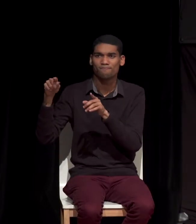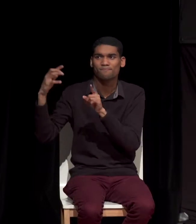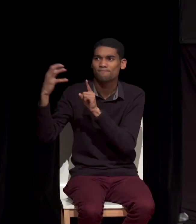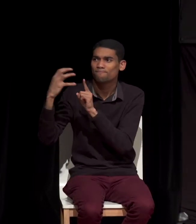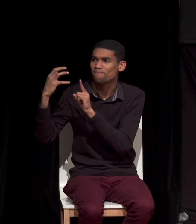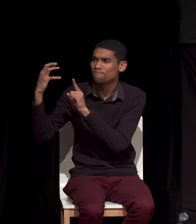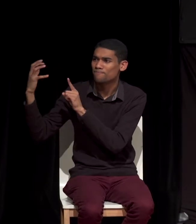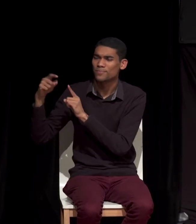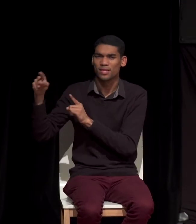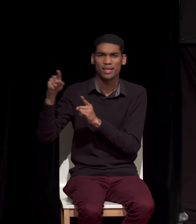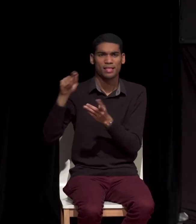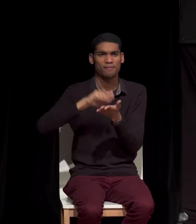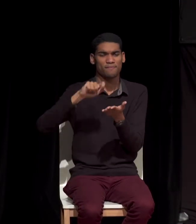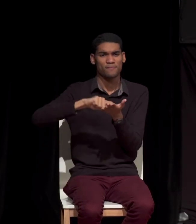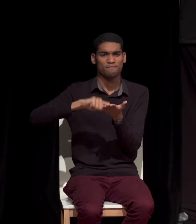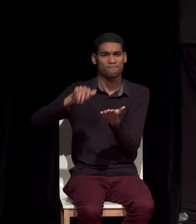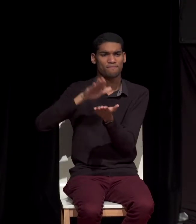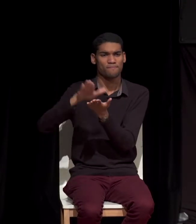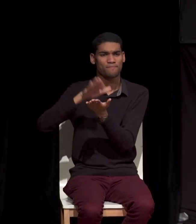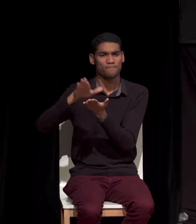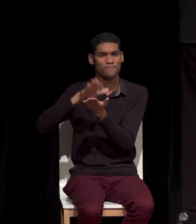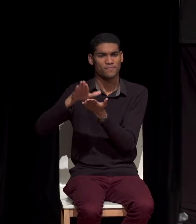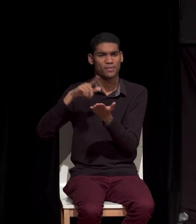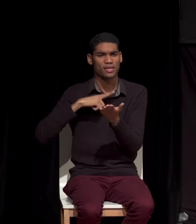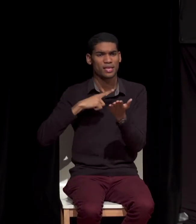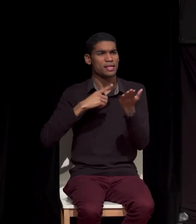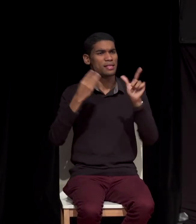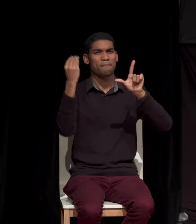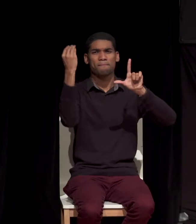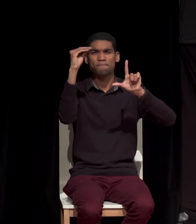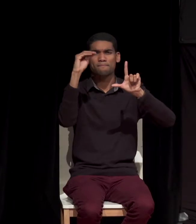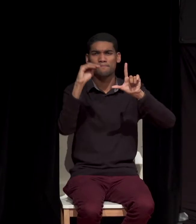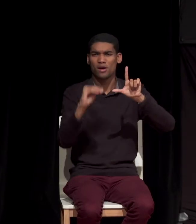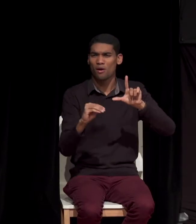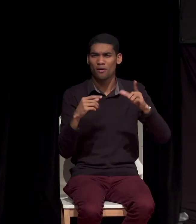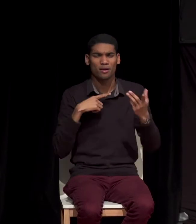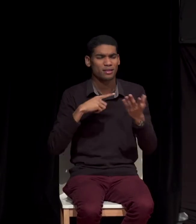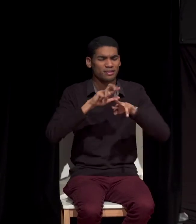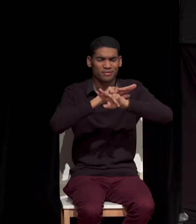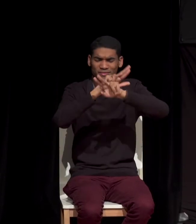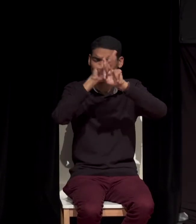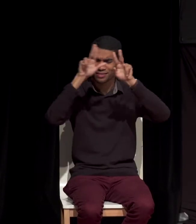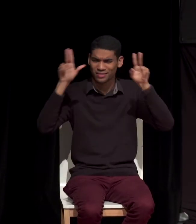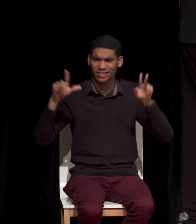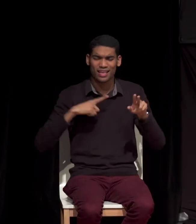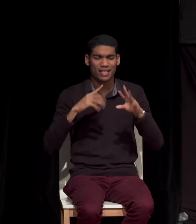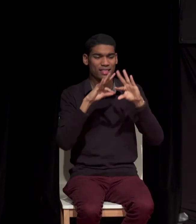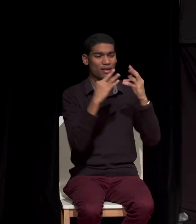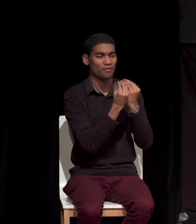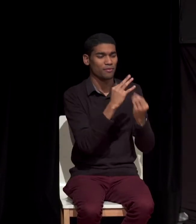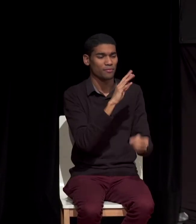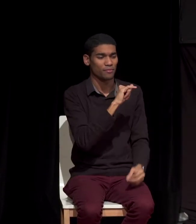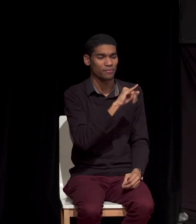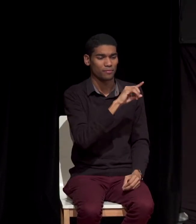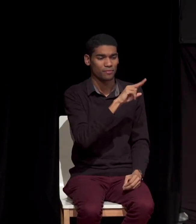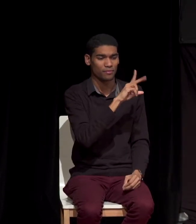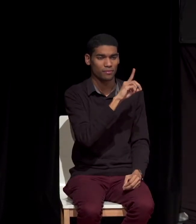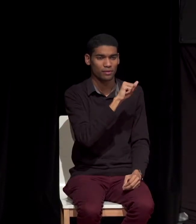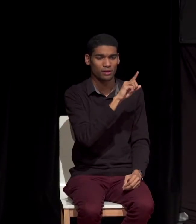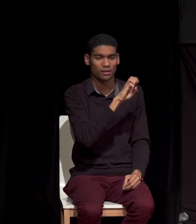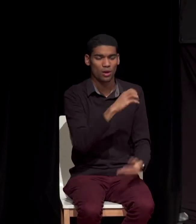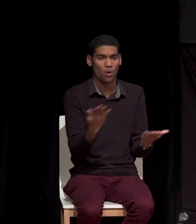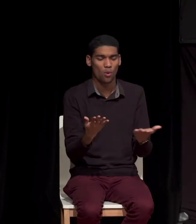escrevendo, estão produzindo, tem os blogs, tem Ireti, tem Família Trindade. Olha o